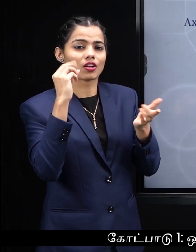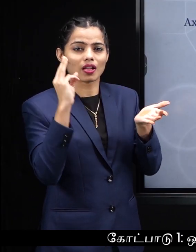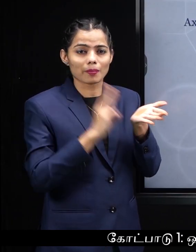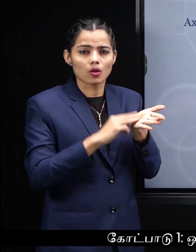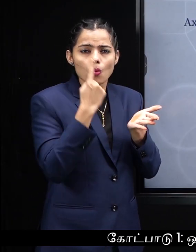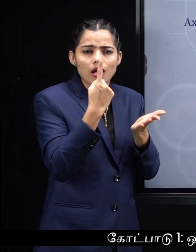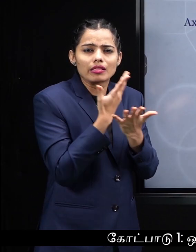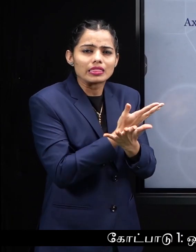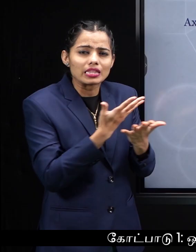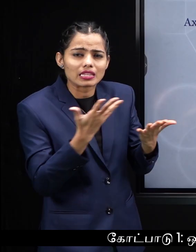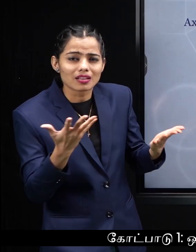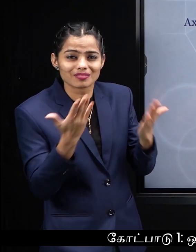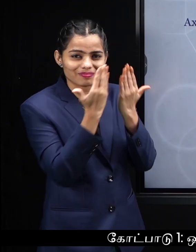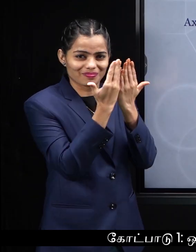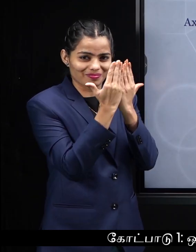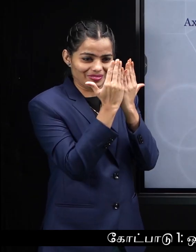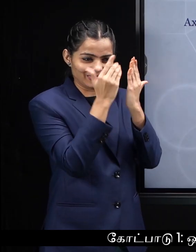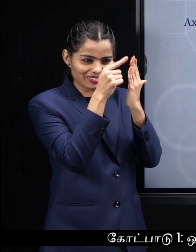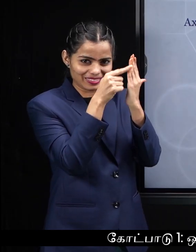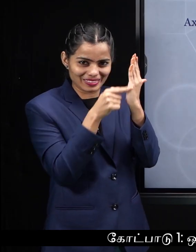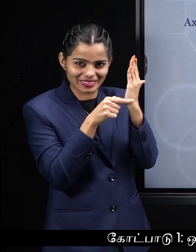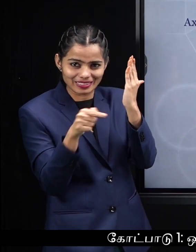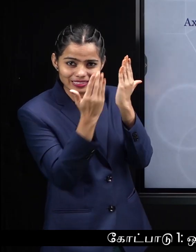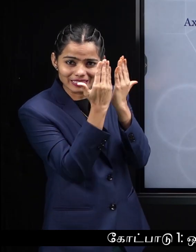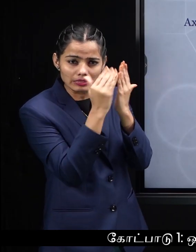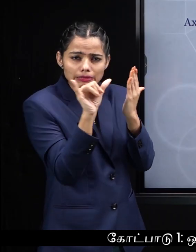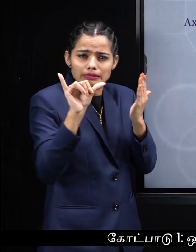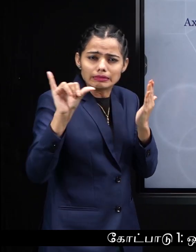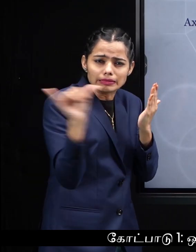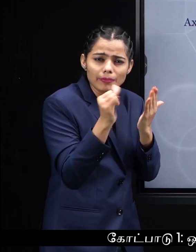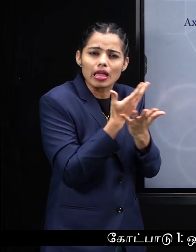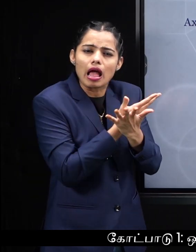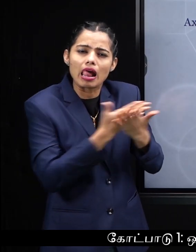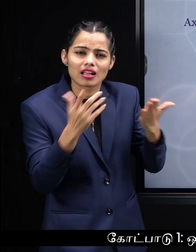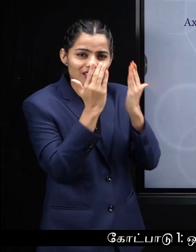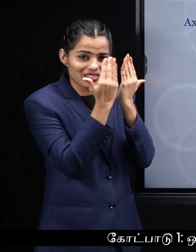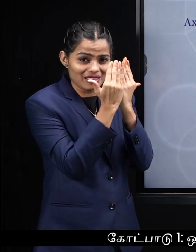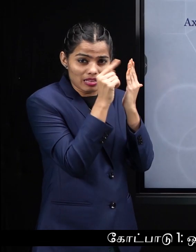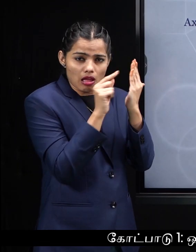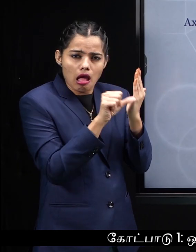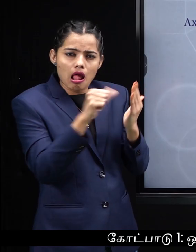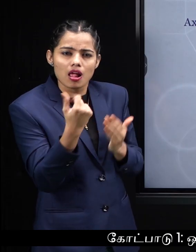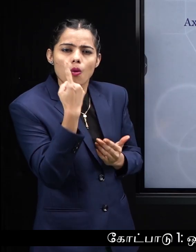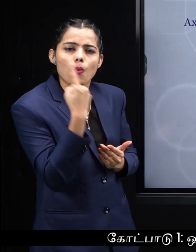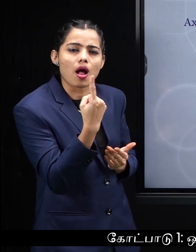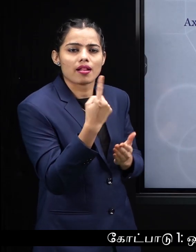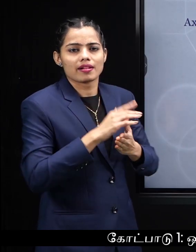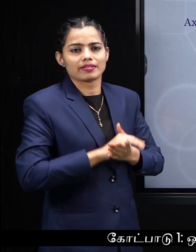கோட்பாடு 1: ஒரே பொருளுக்கு சமமானவை ஒன்றுக்கொன்று சமமானவை.